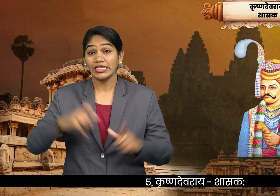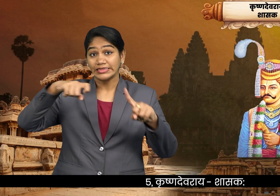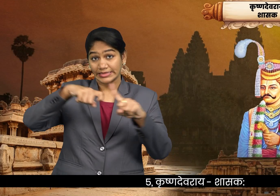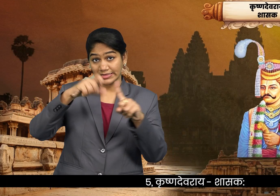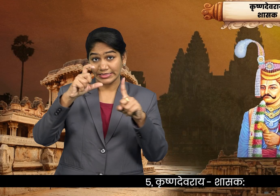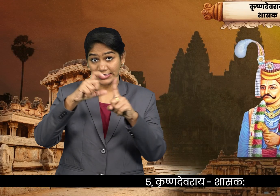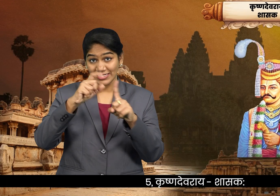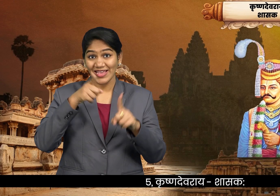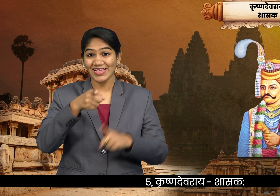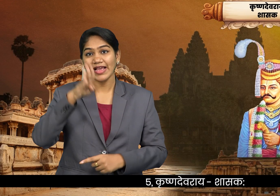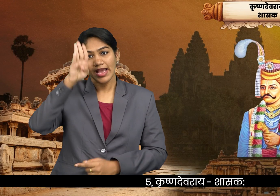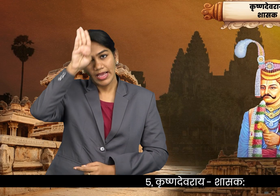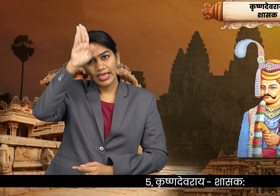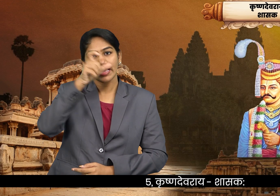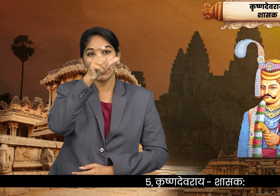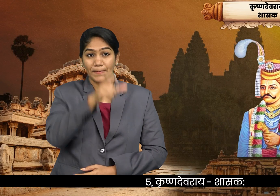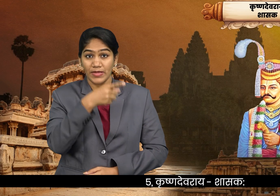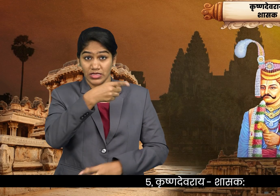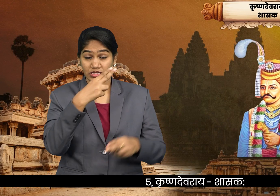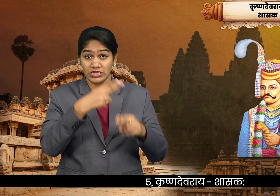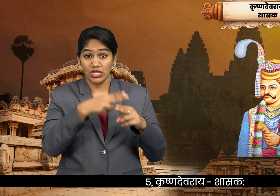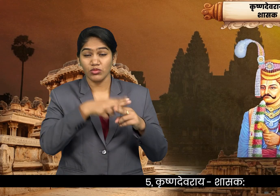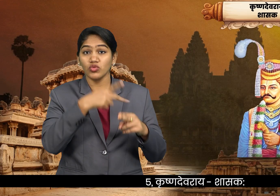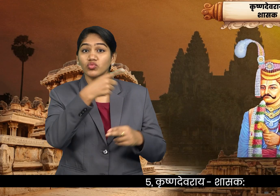5 कृष्णदेवराय शासक.